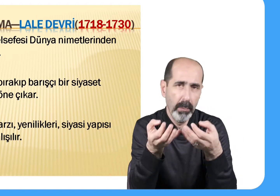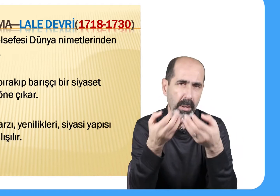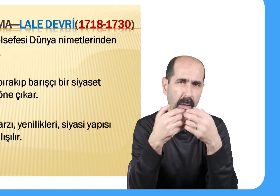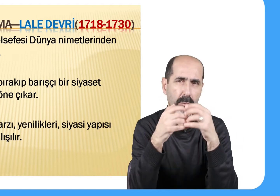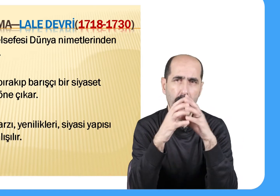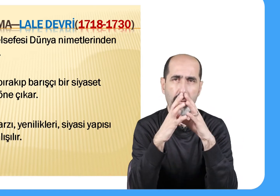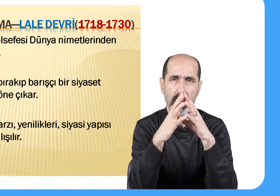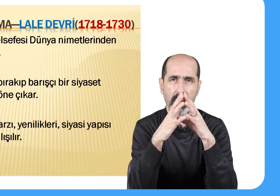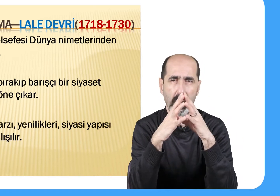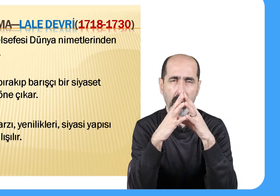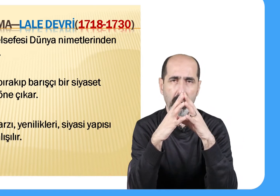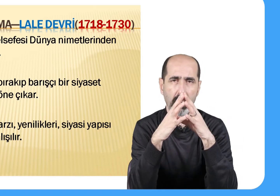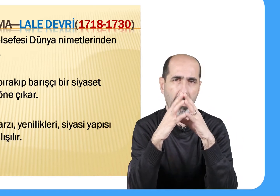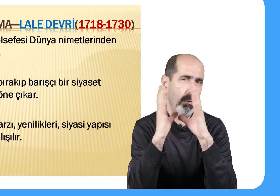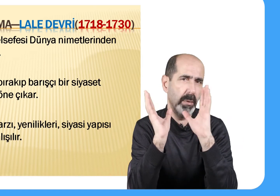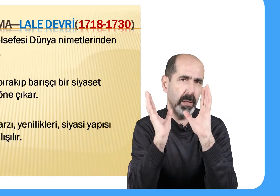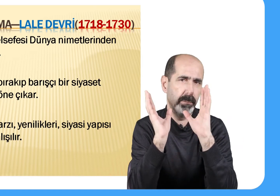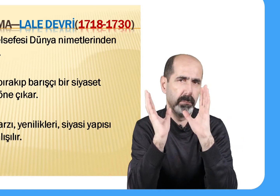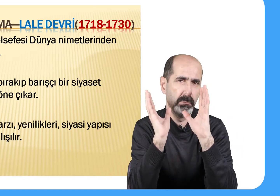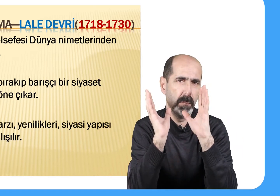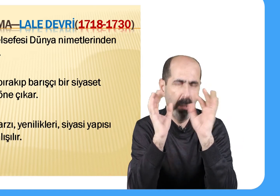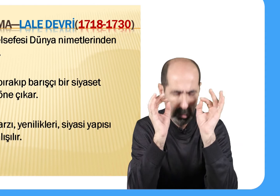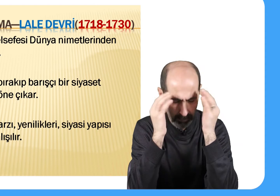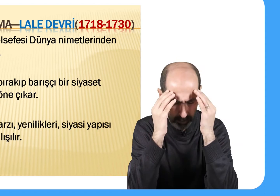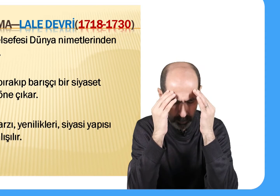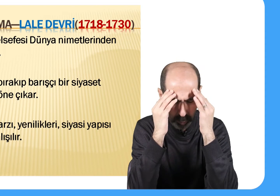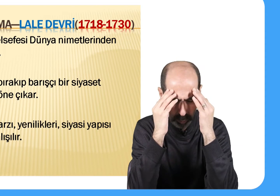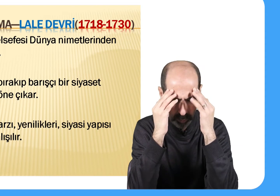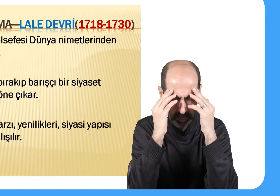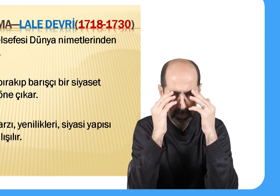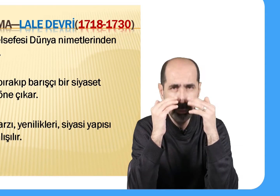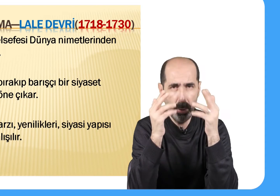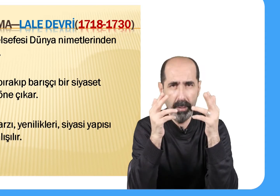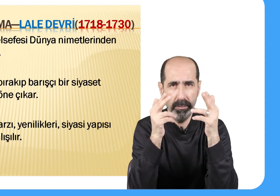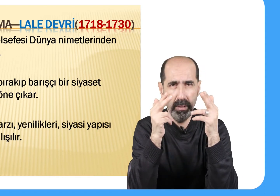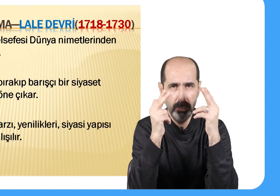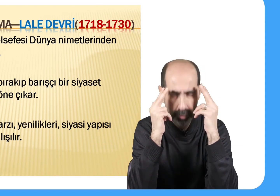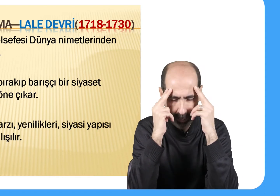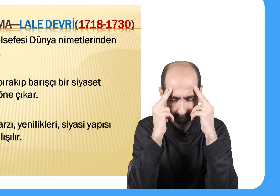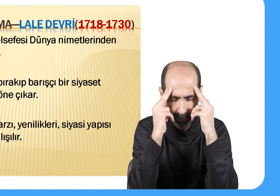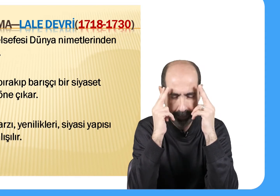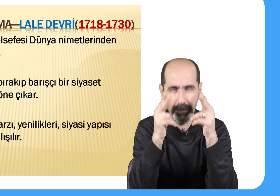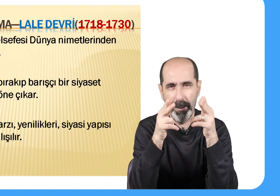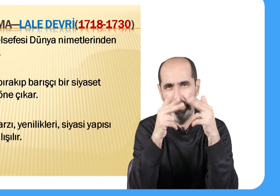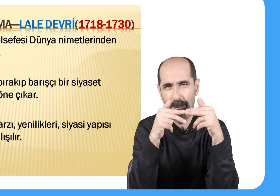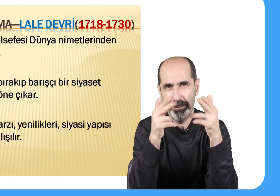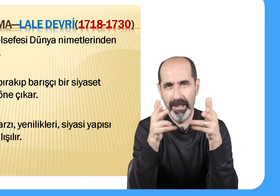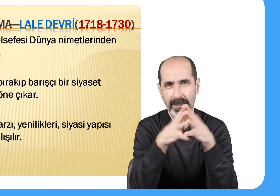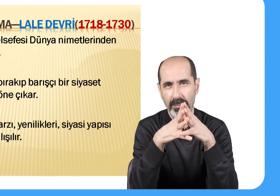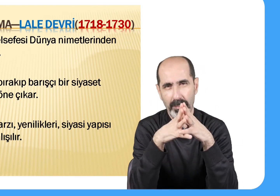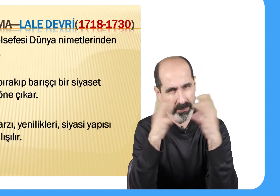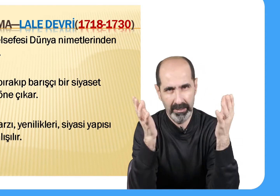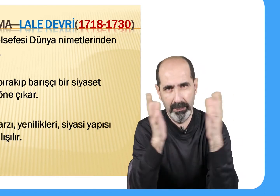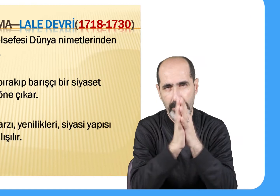ve 730a kadar devam eder ve bu dönemde şöyle bir felsefe